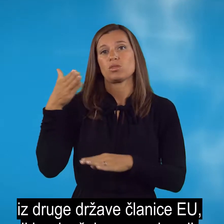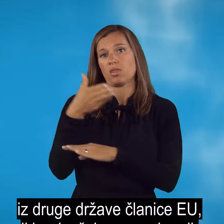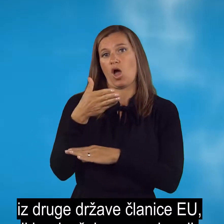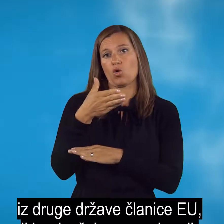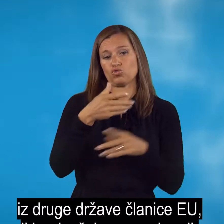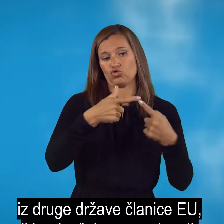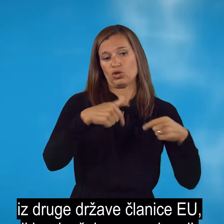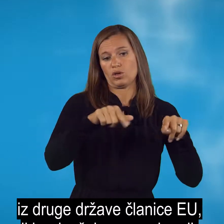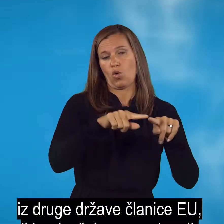organ odmeril